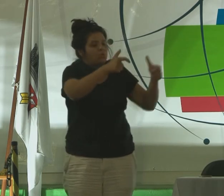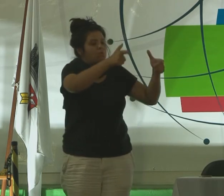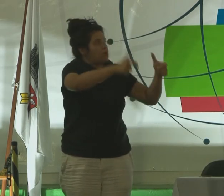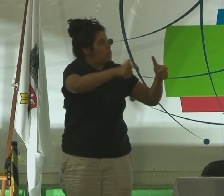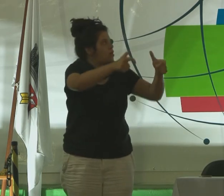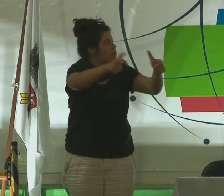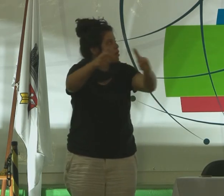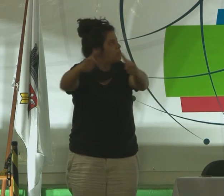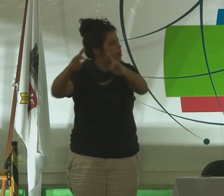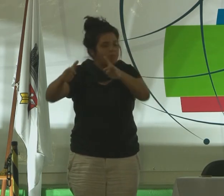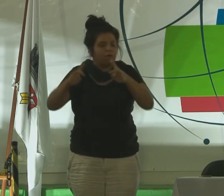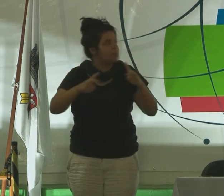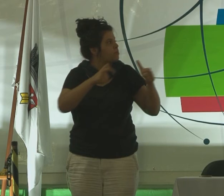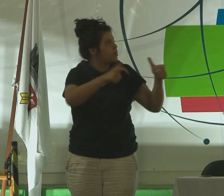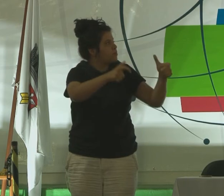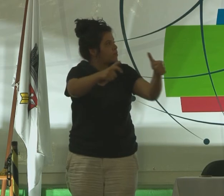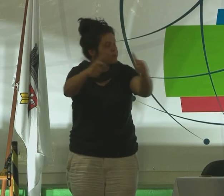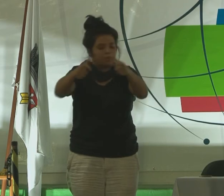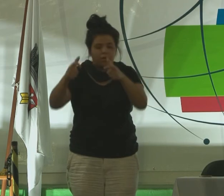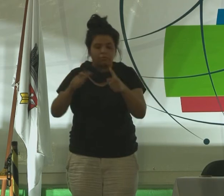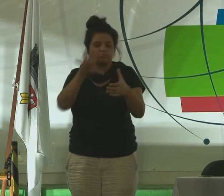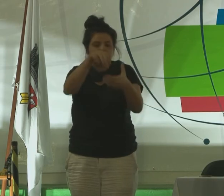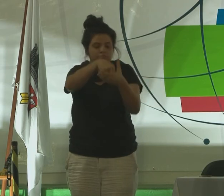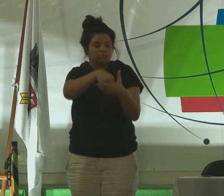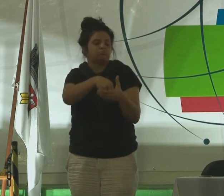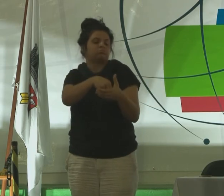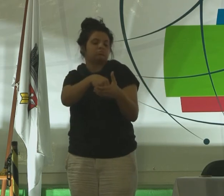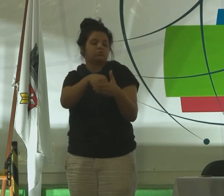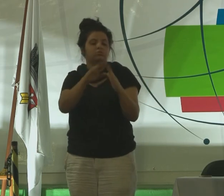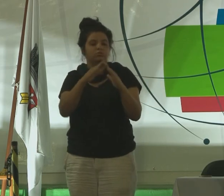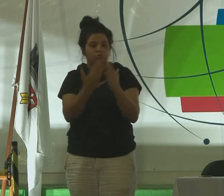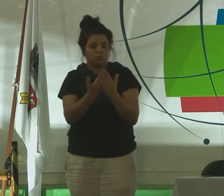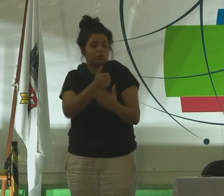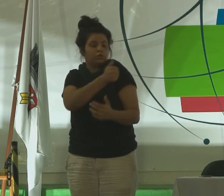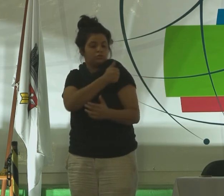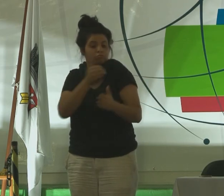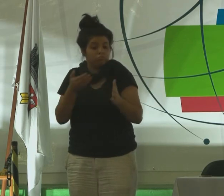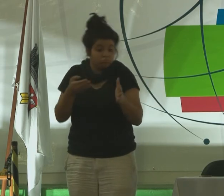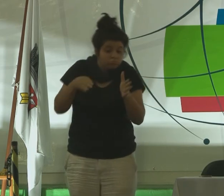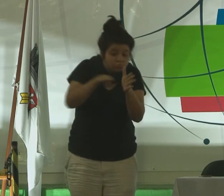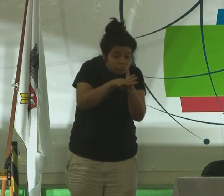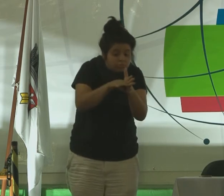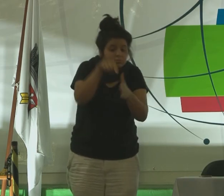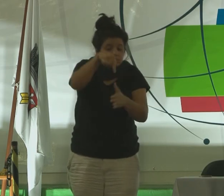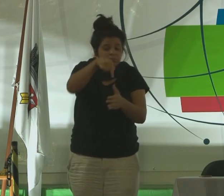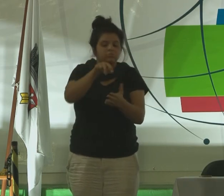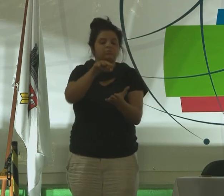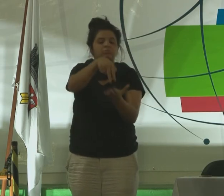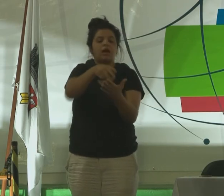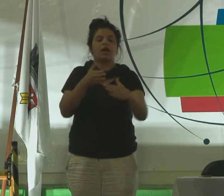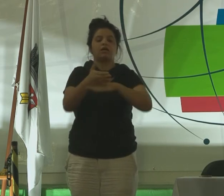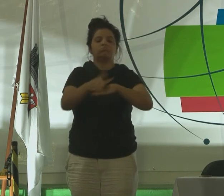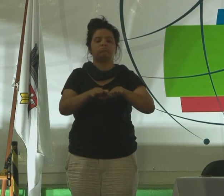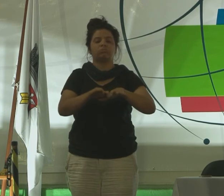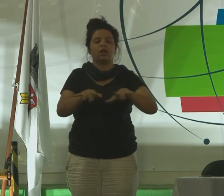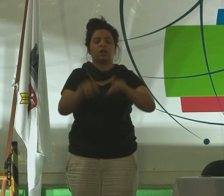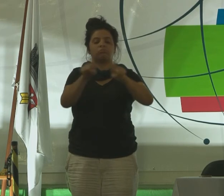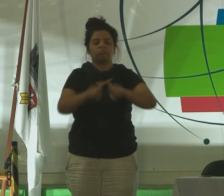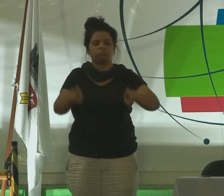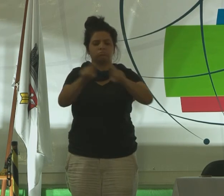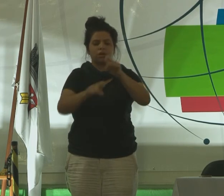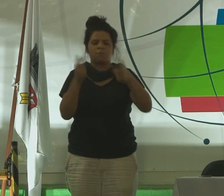Não basta que o aluno chegue à escola, ele tenha acesso a uma tecnologia assistiva, que nós formemos,